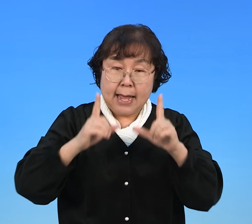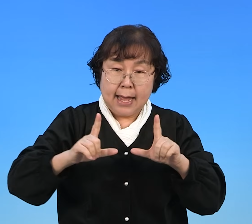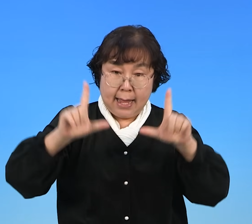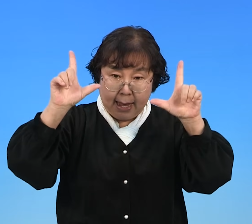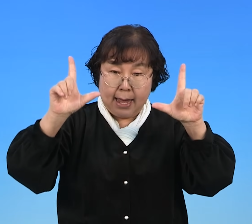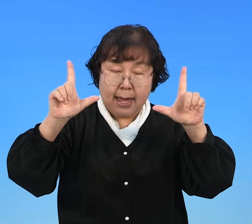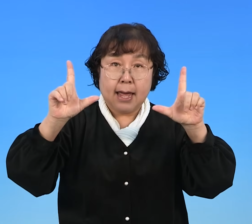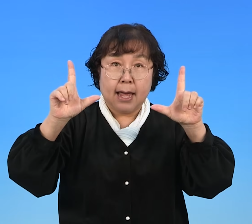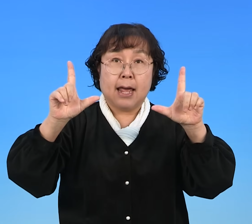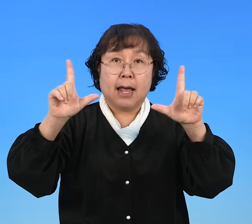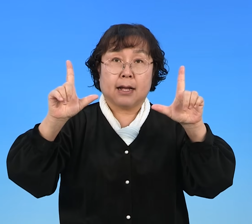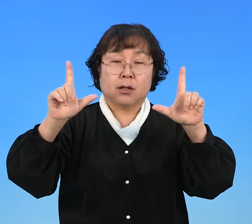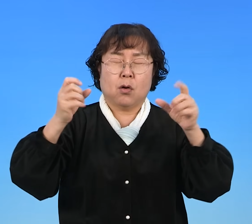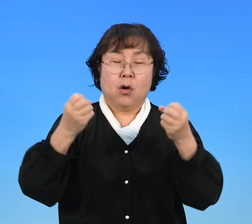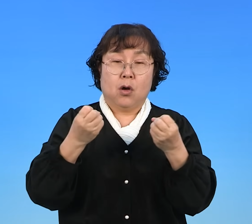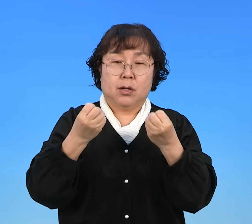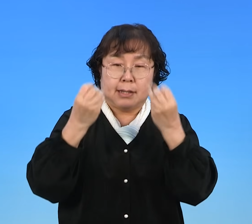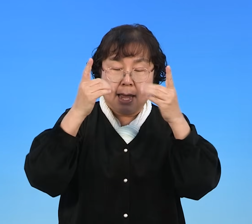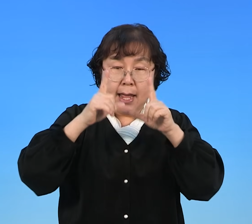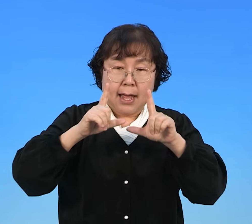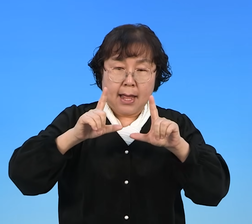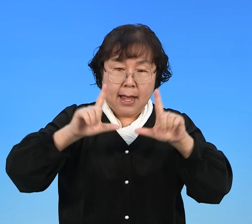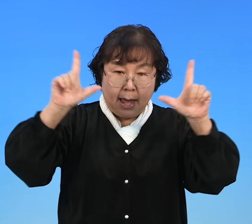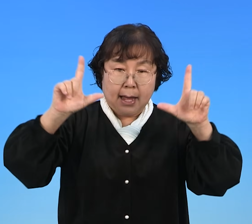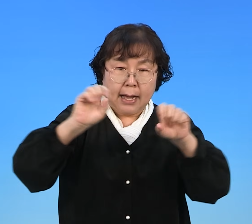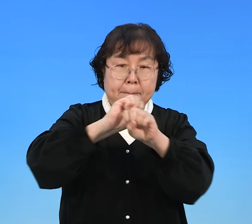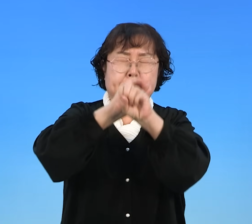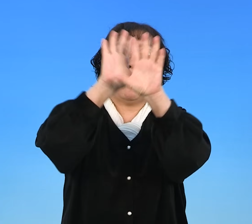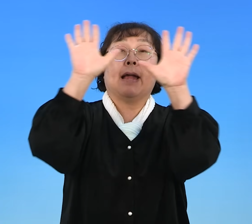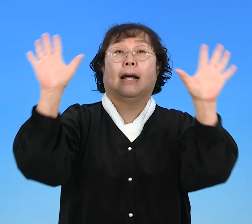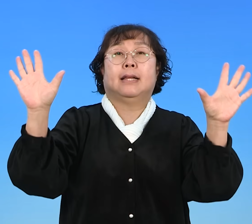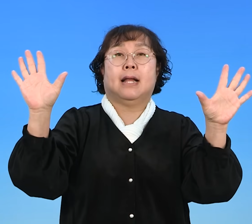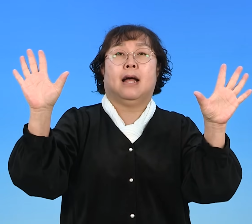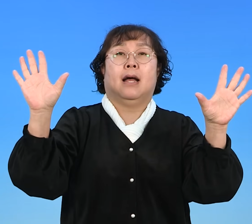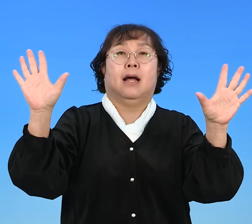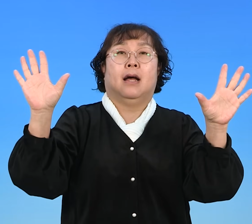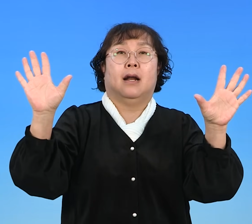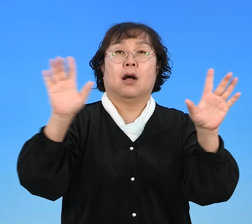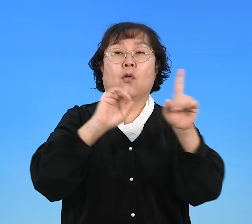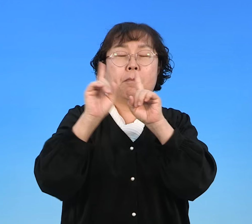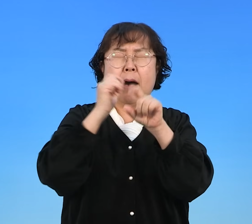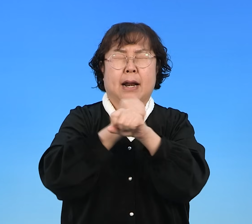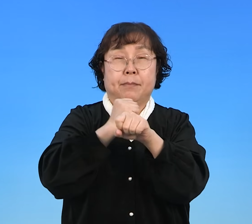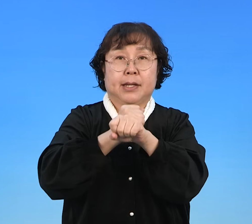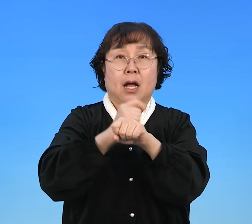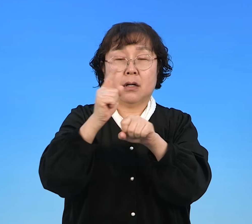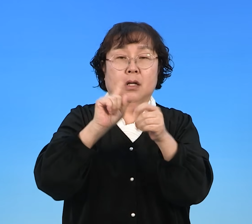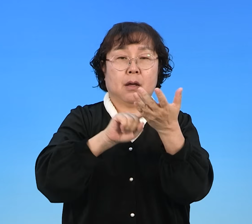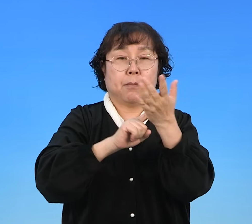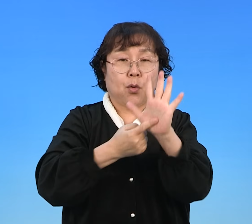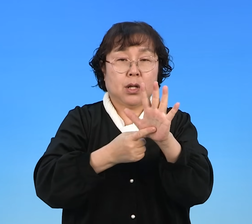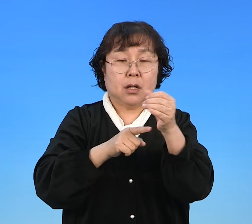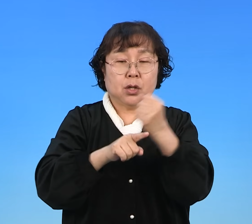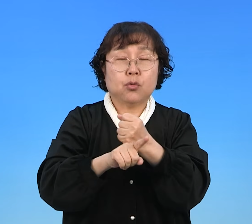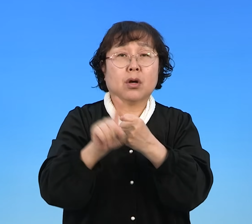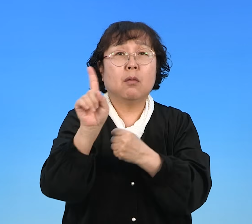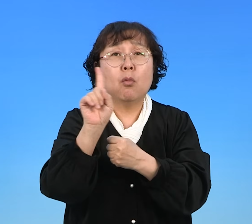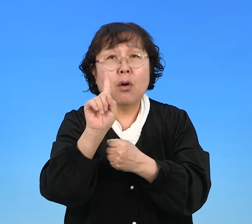새해를 설명할 때는 새해가 밝았다 그래요. 새해가 밝아옵니다. 왜 그렇게